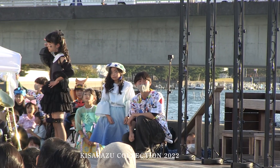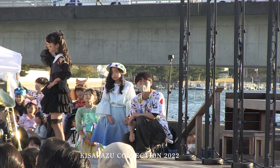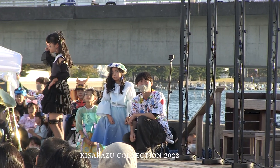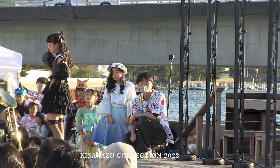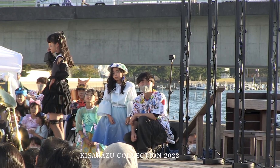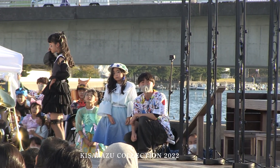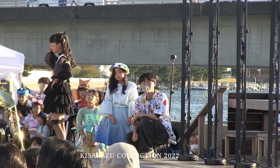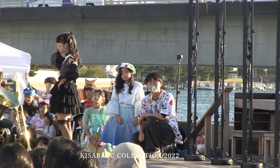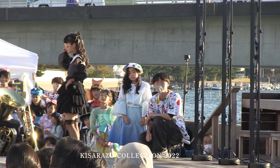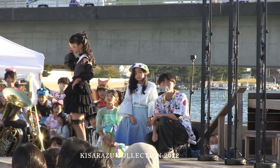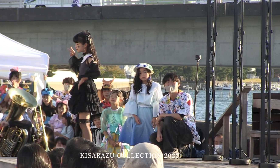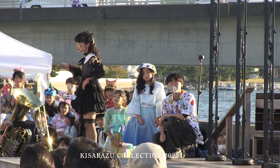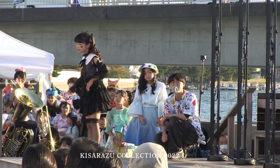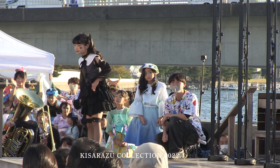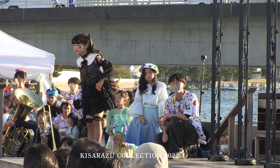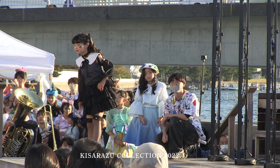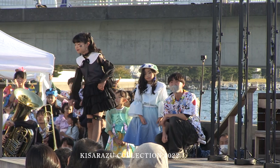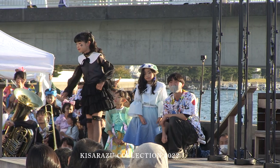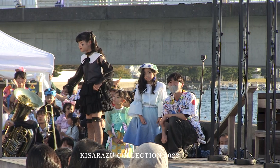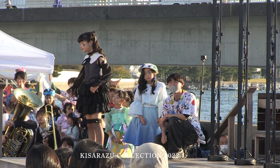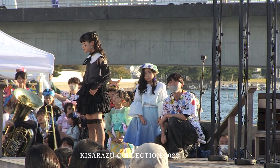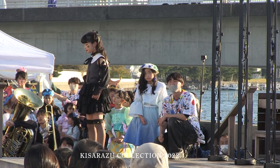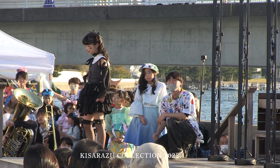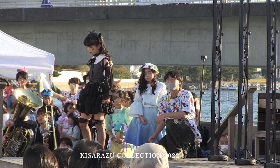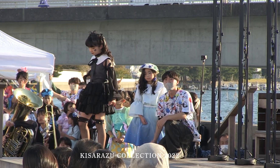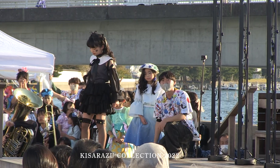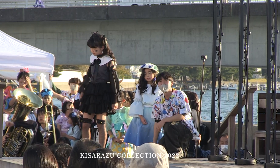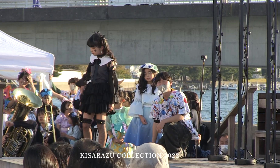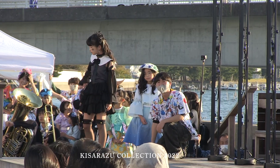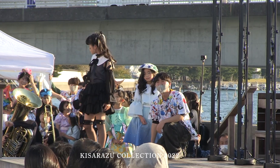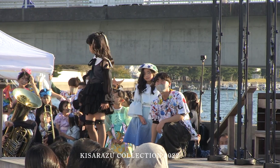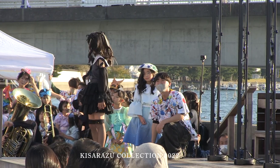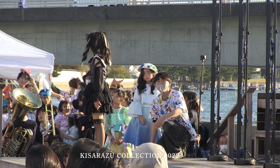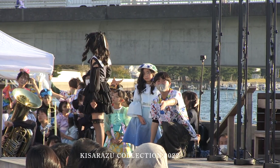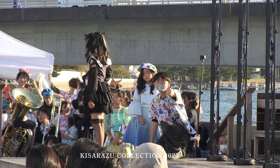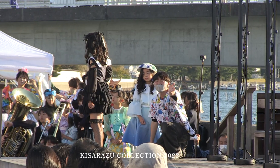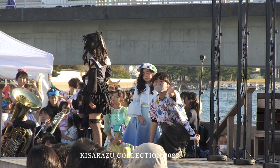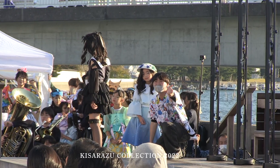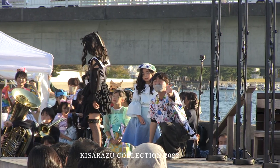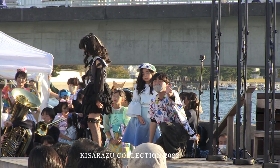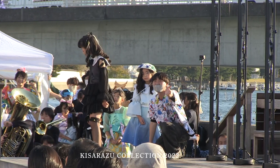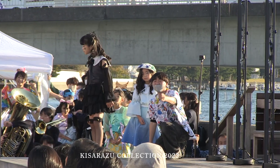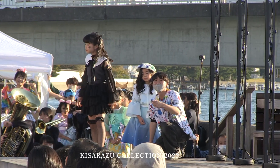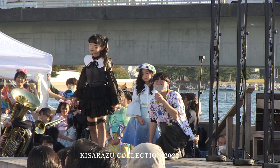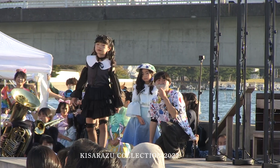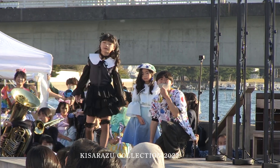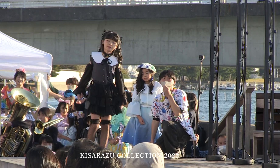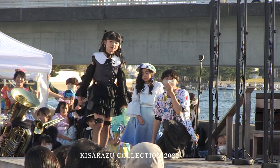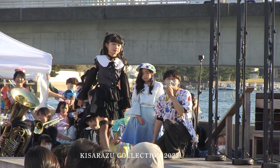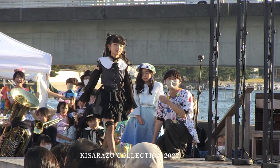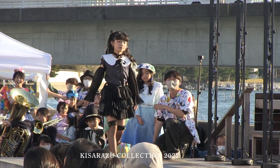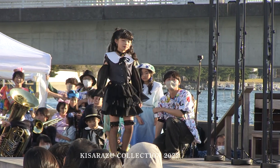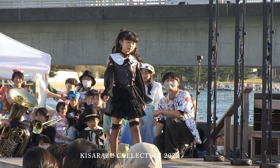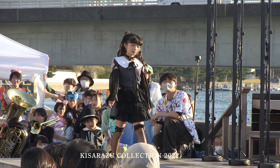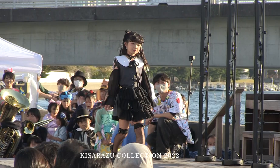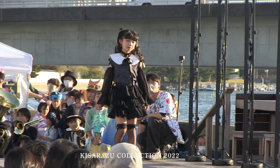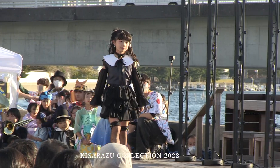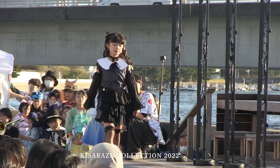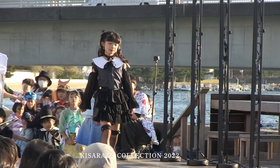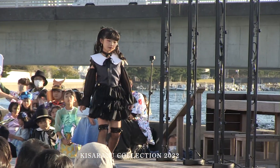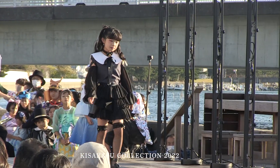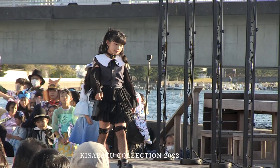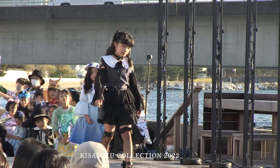った作品です。私たちの思いの詰まった衣装でゆうみちゃん自信満々にランウェイを楽しんでください。